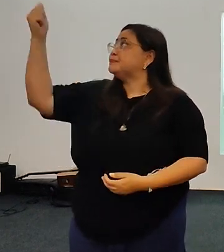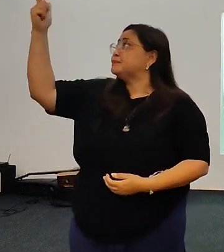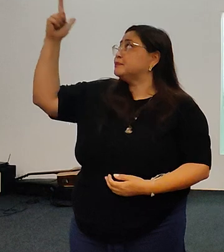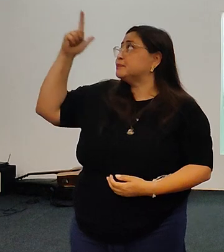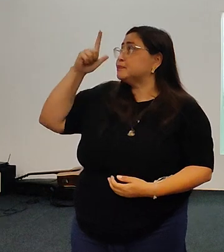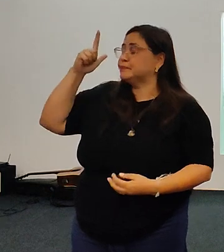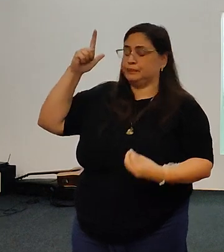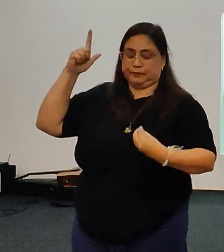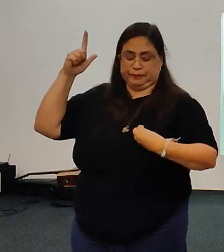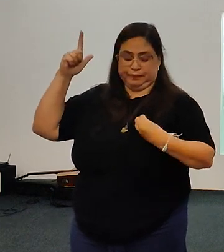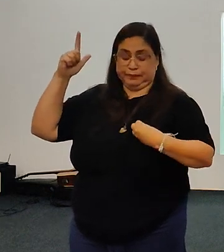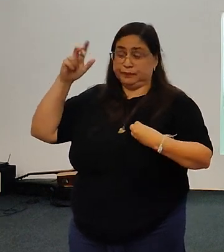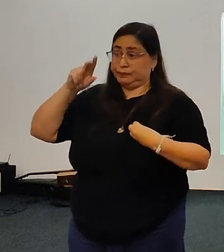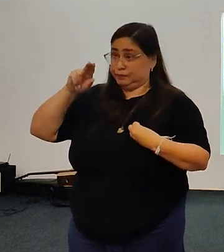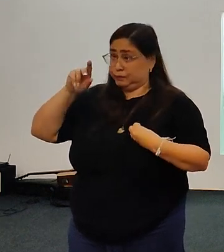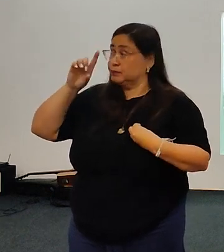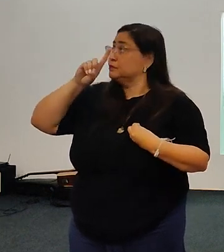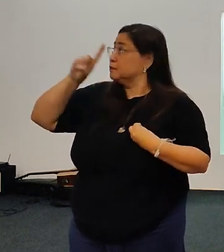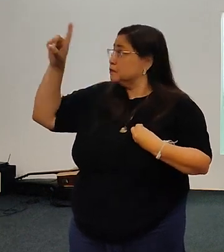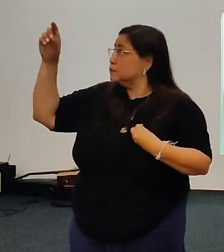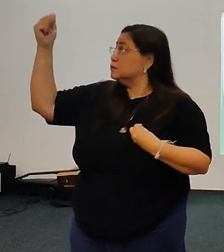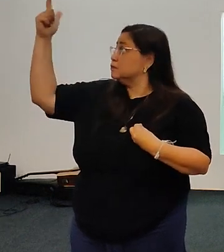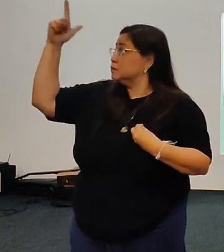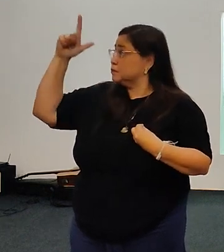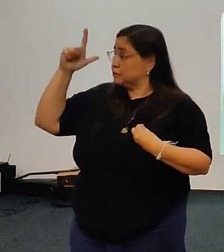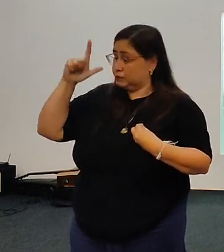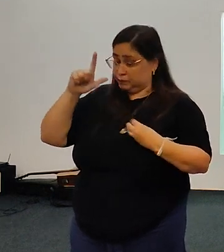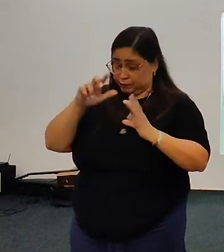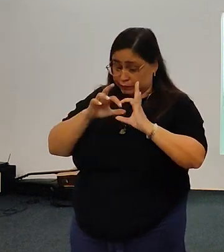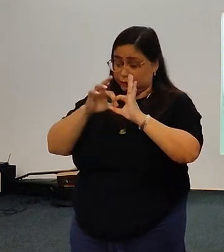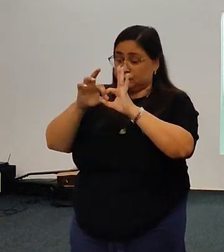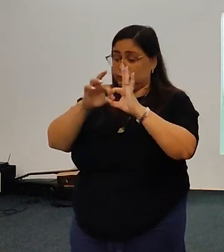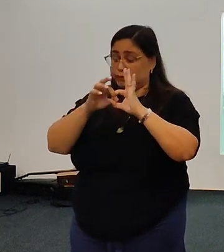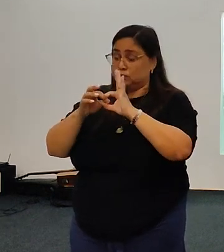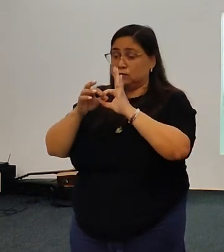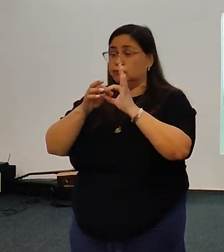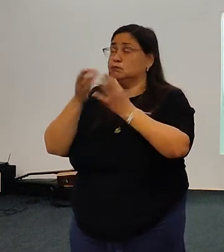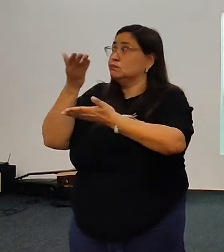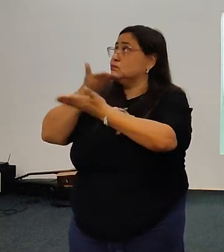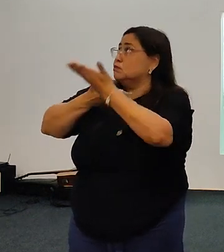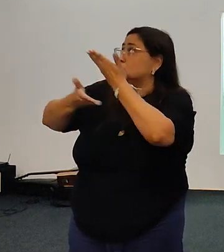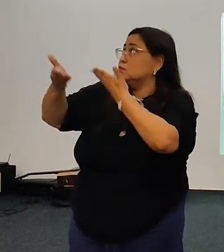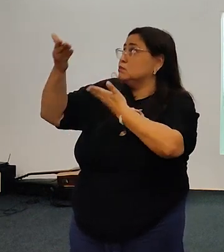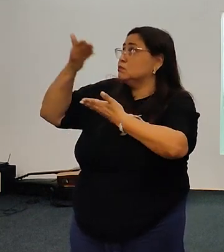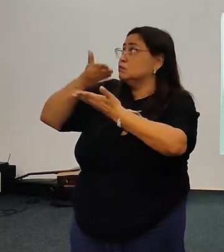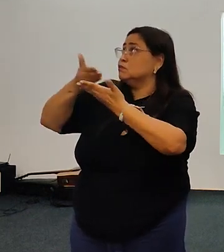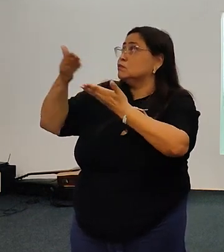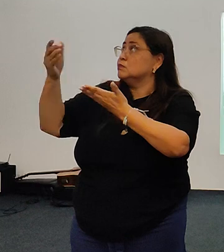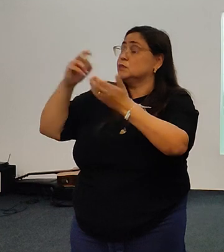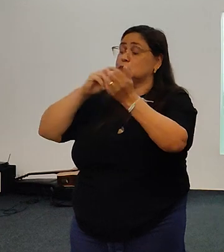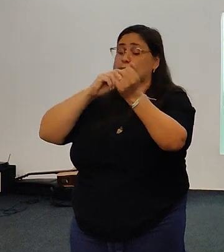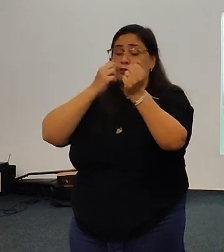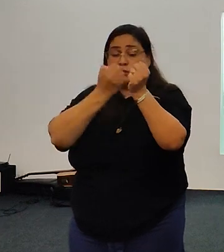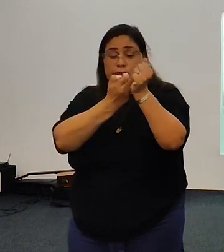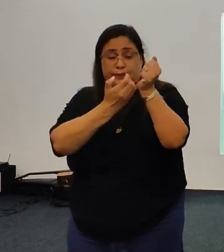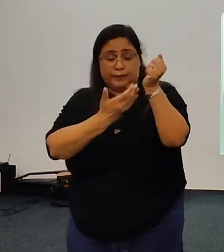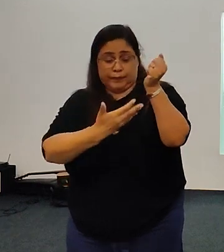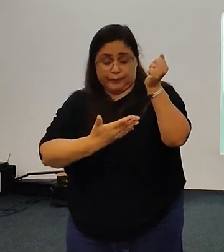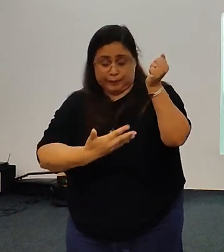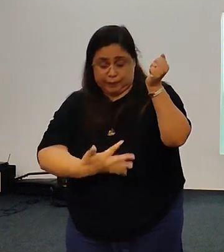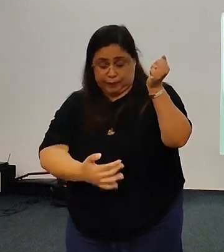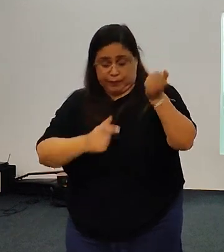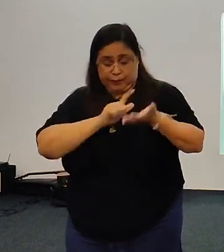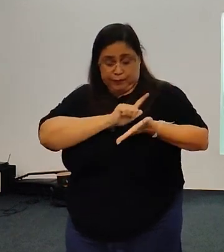luz, como ele está na luz, temos comunhão uns com os outros, e o sangue de Jesus, o seu Filho,